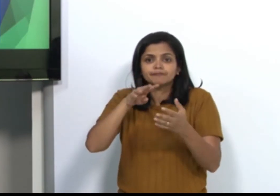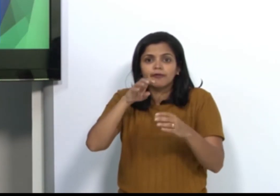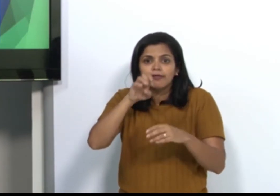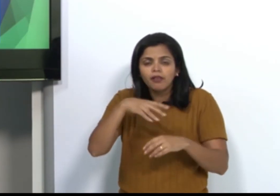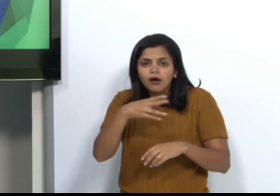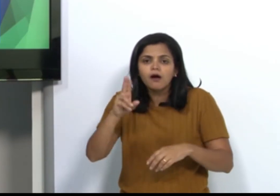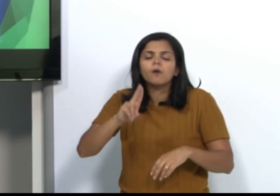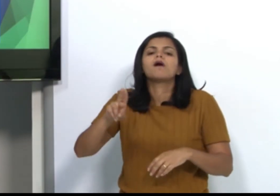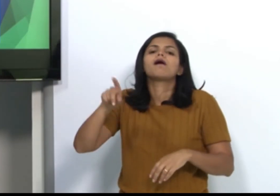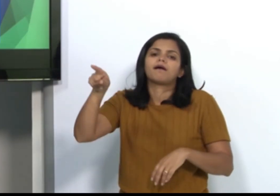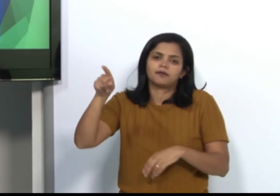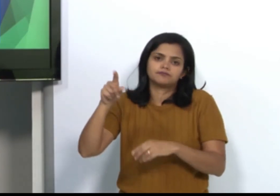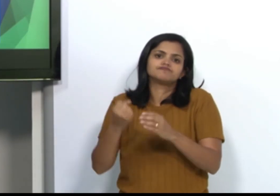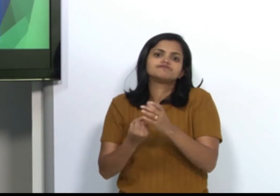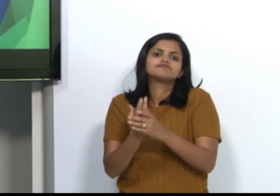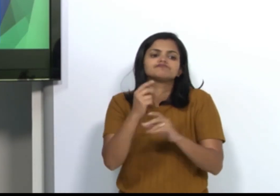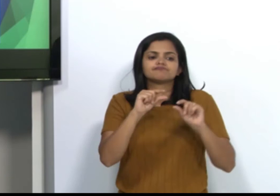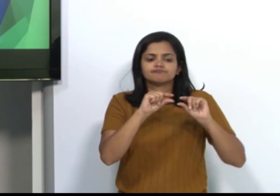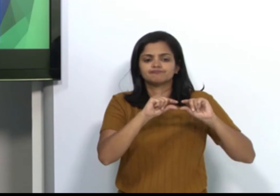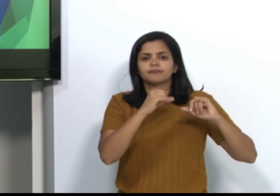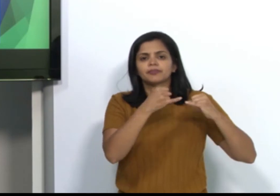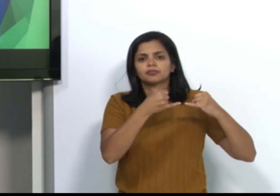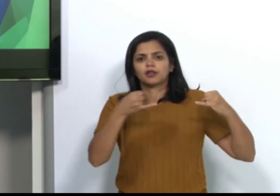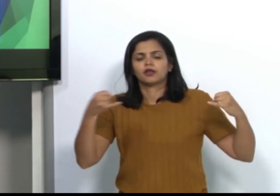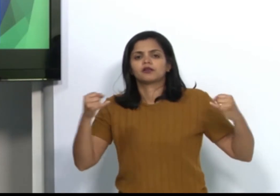Se tiver um trabalho, uma pesquisa sobre Elan,